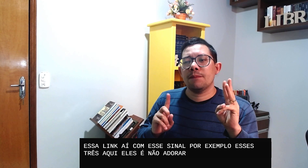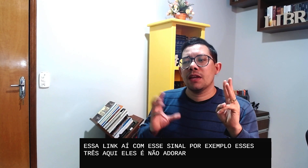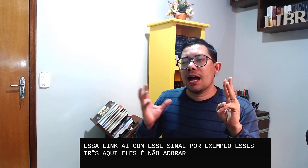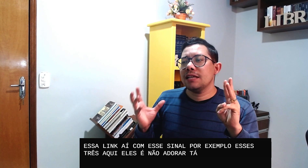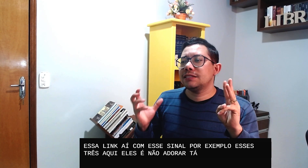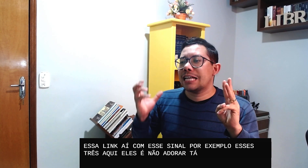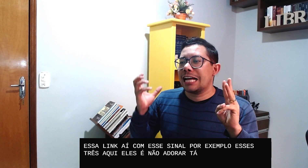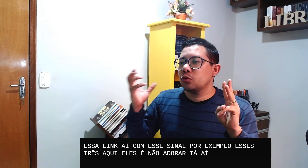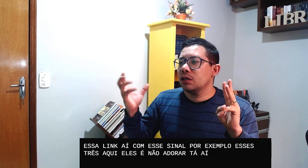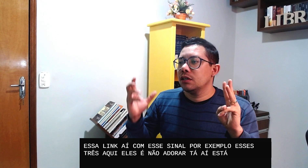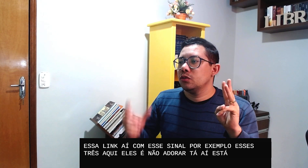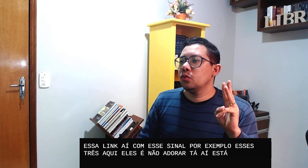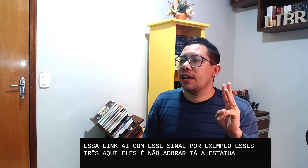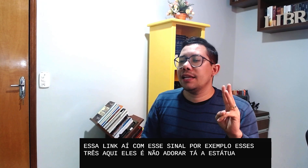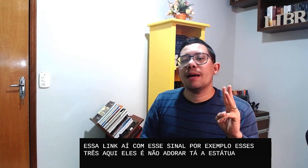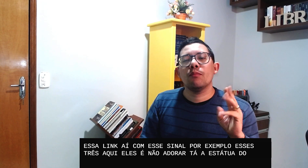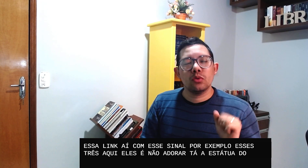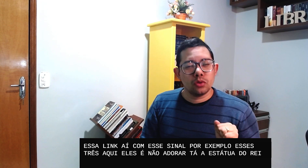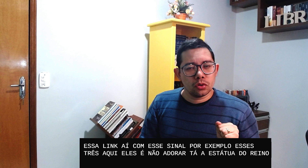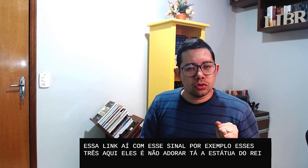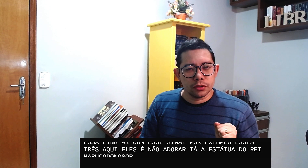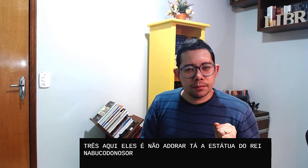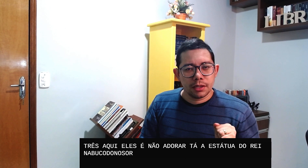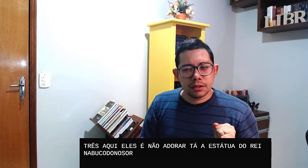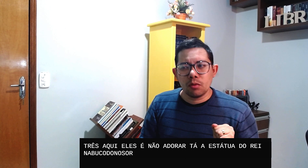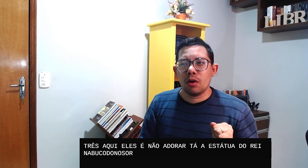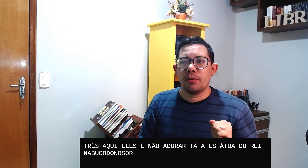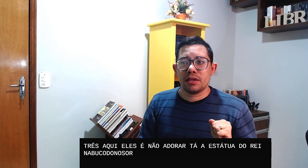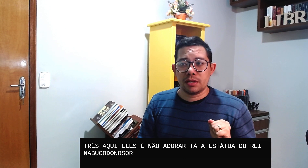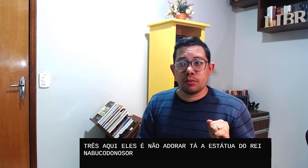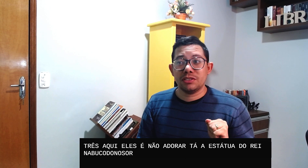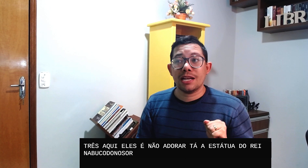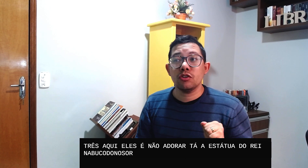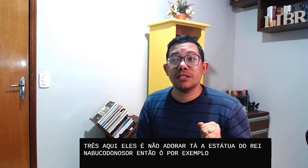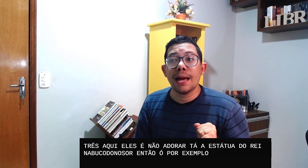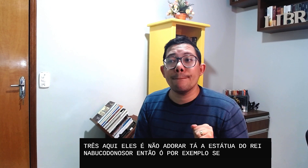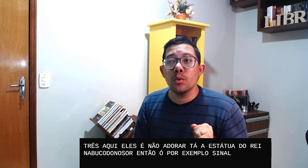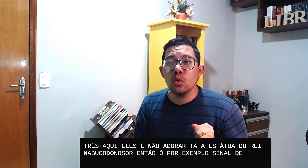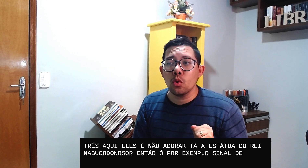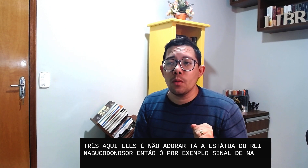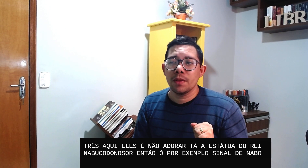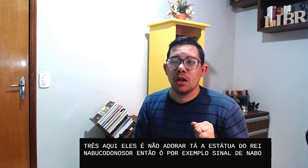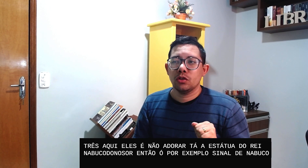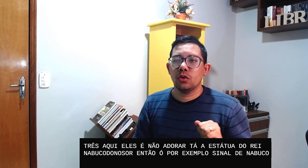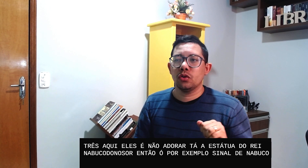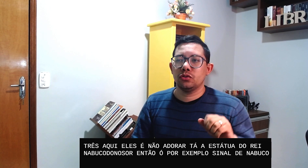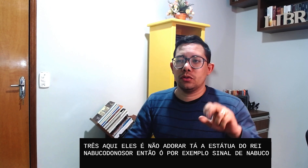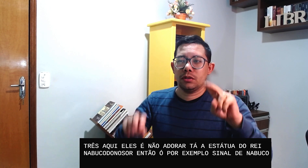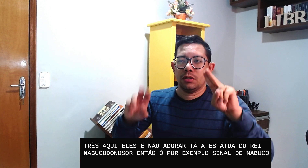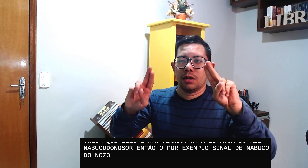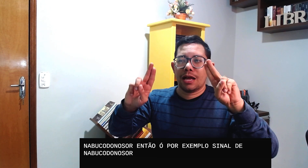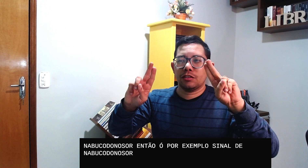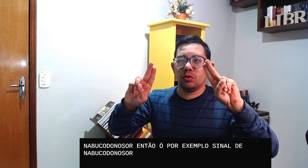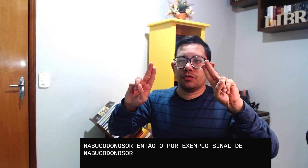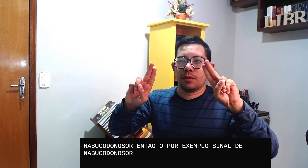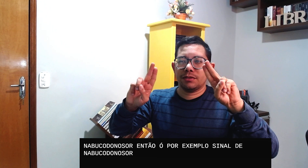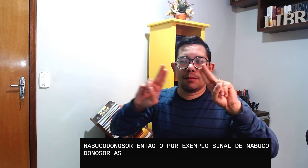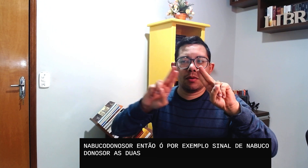a estátua do rei Nabucodonosor. Então, ó, por exemplo, o sinal de Nabucodonosor. As duas formas da mão